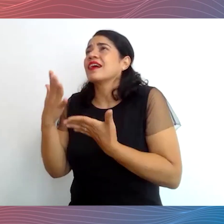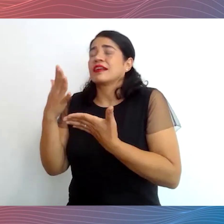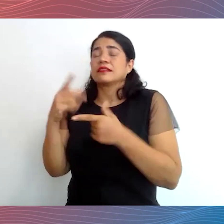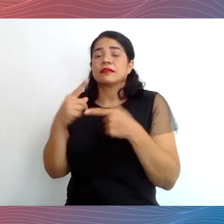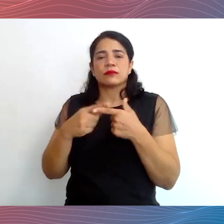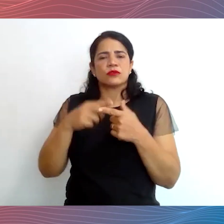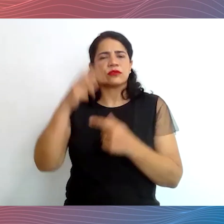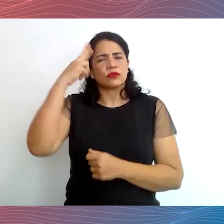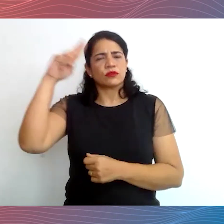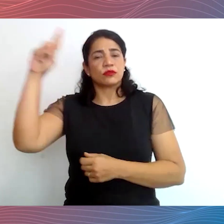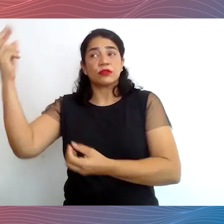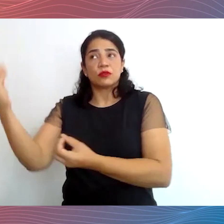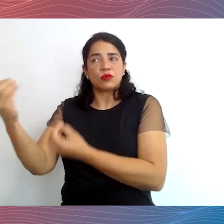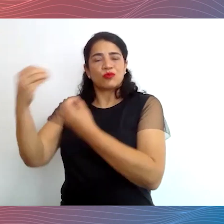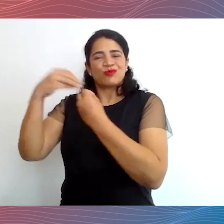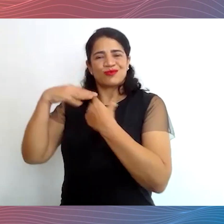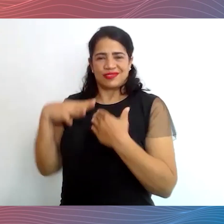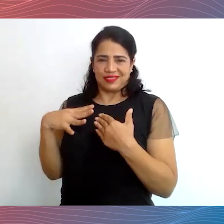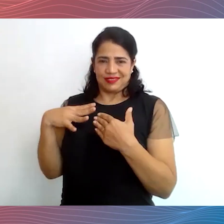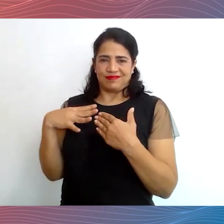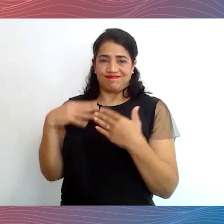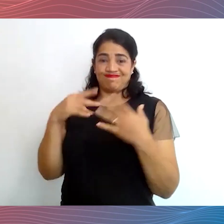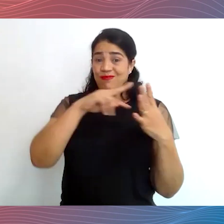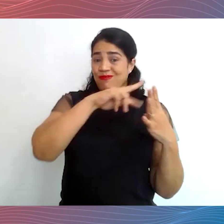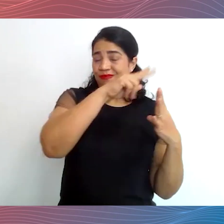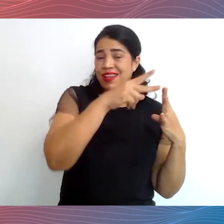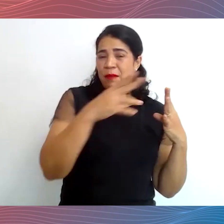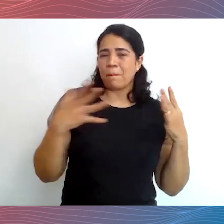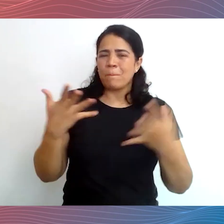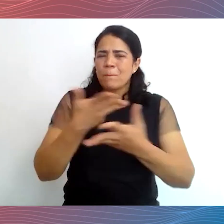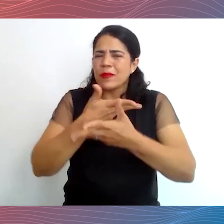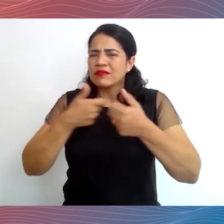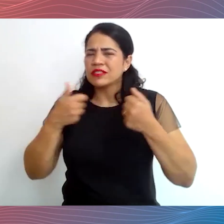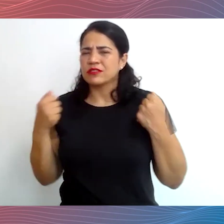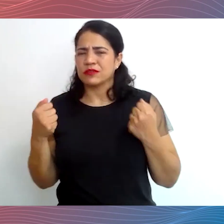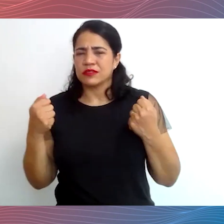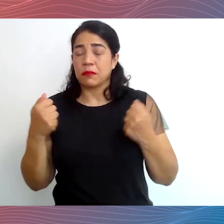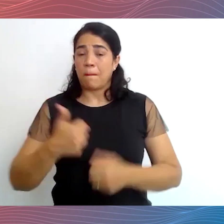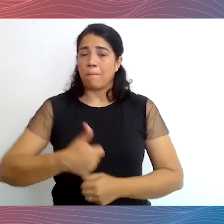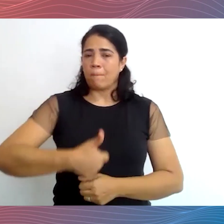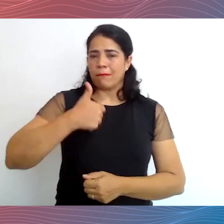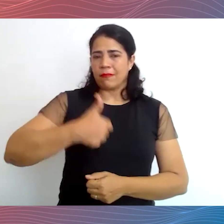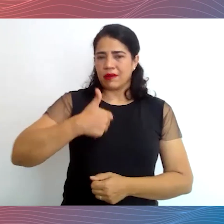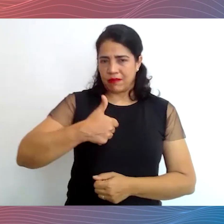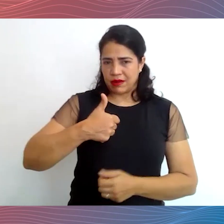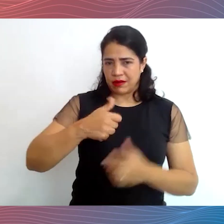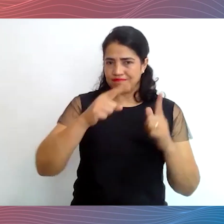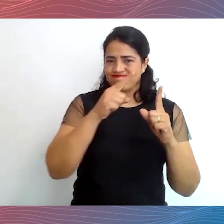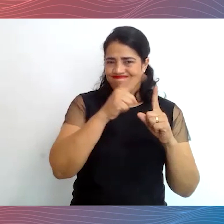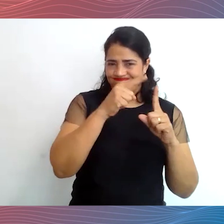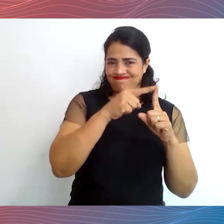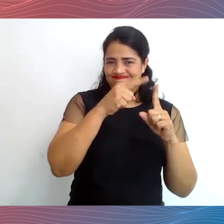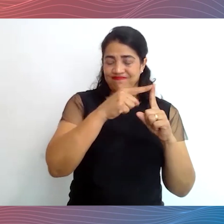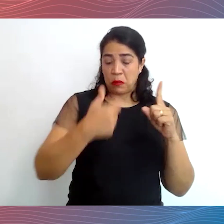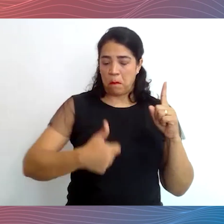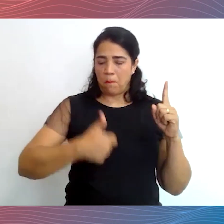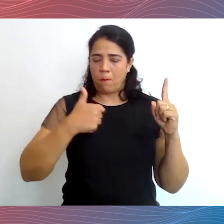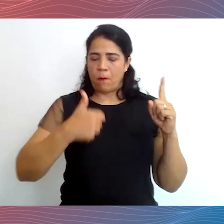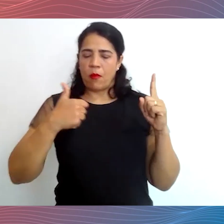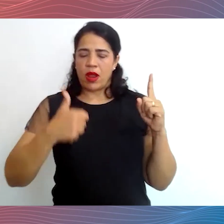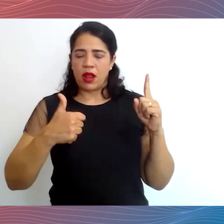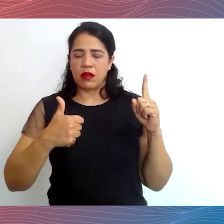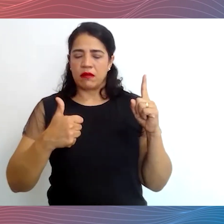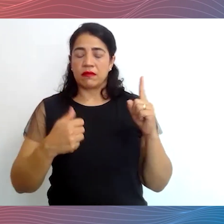Primeiro é a palavra profética, a palavra que o Senhor fala na atualidade, a palavra que o Senhor